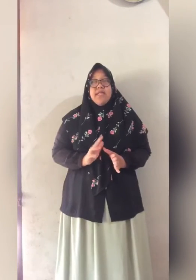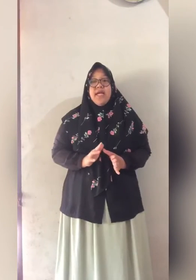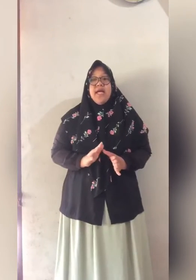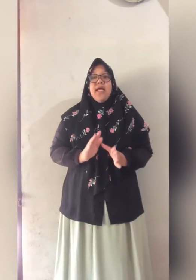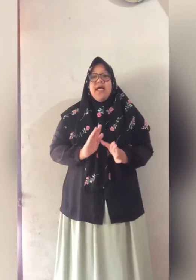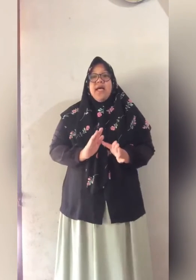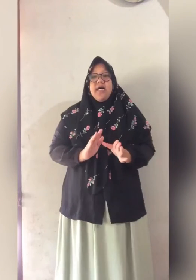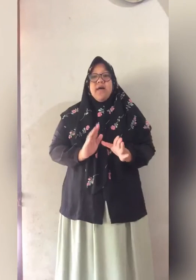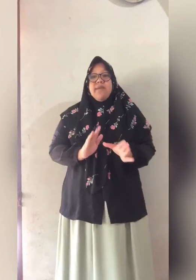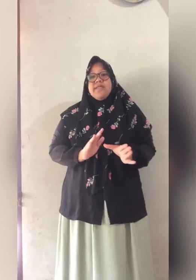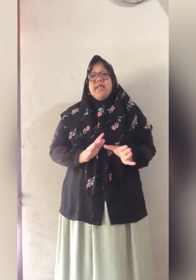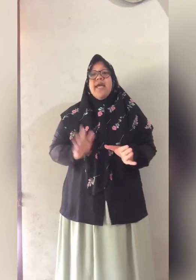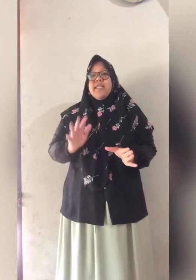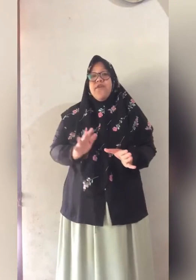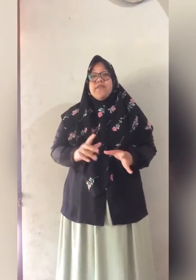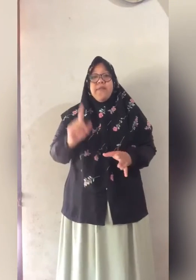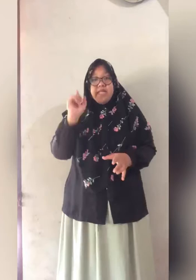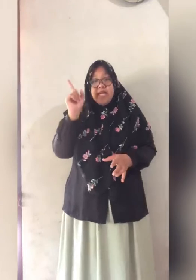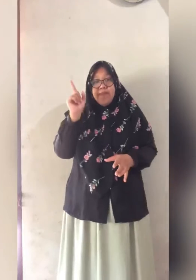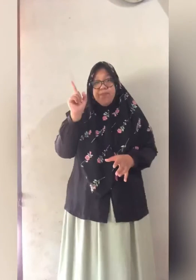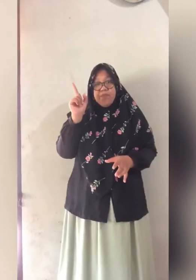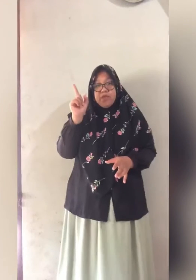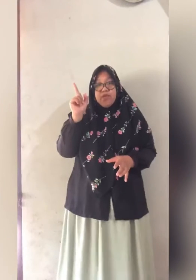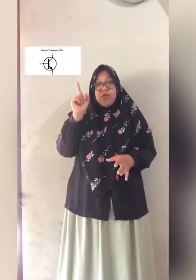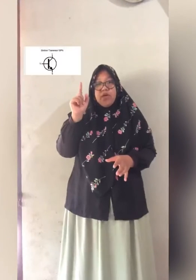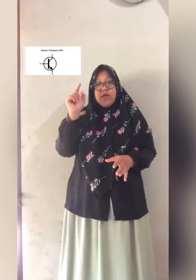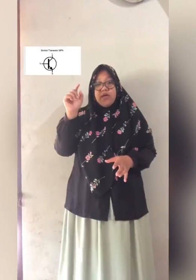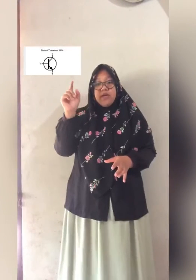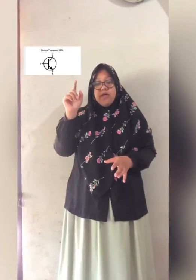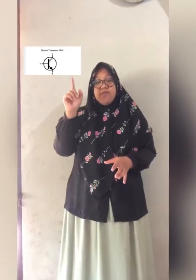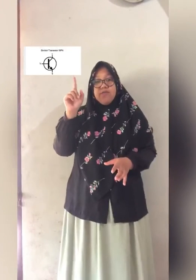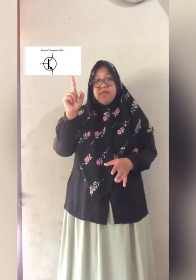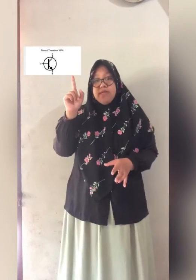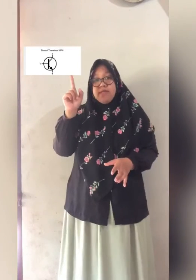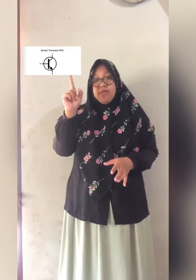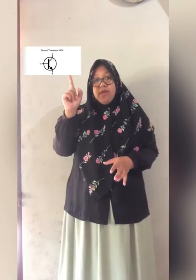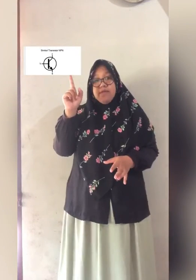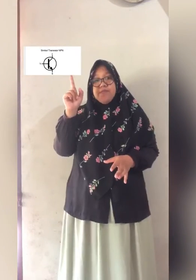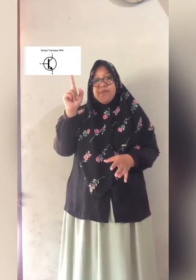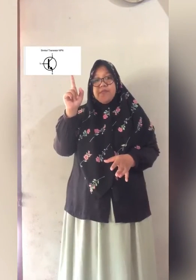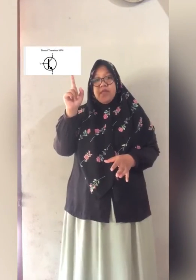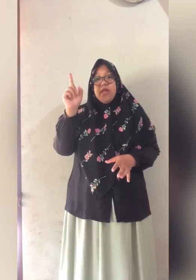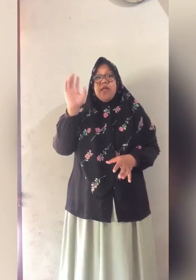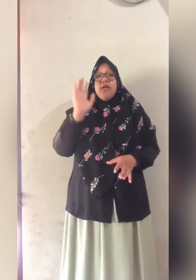dia base-nya negatif seperti ini. Contoh struktur transistornya.